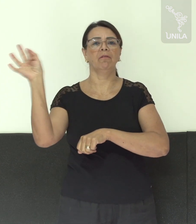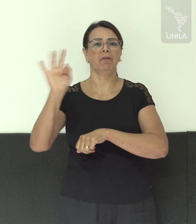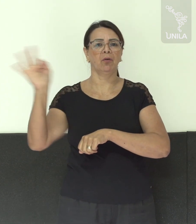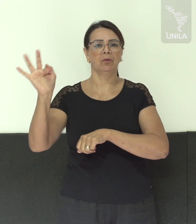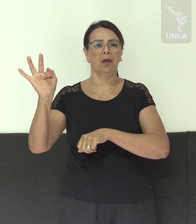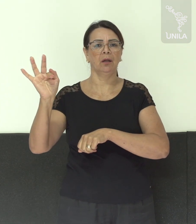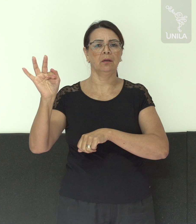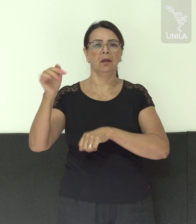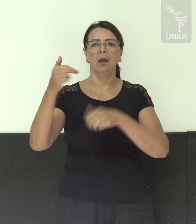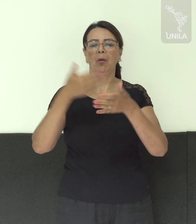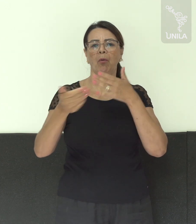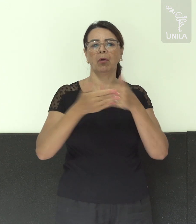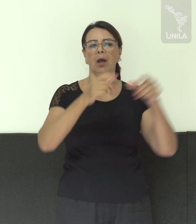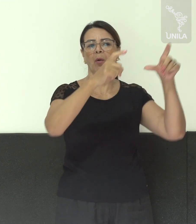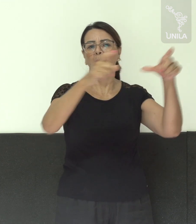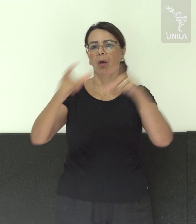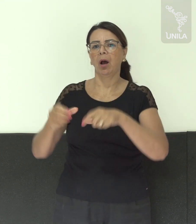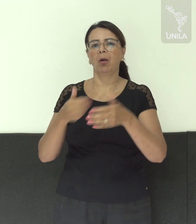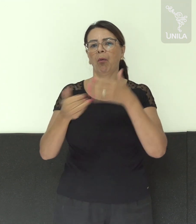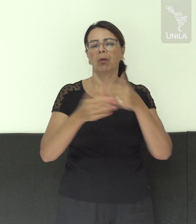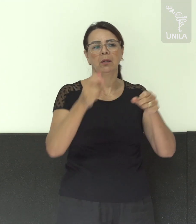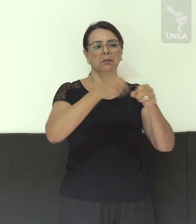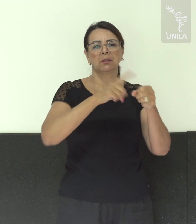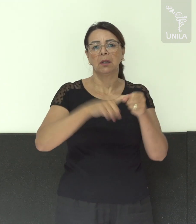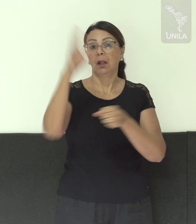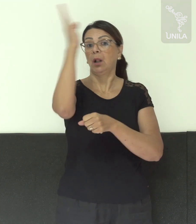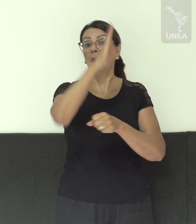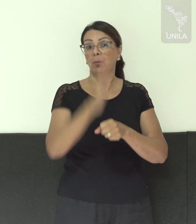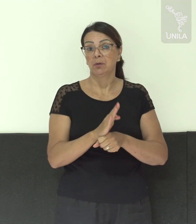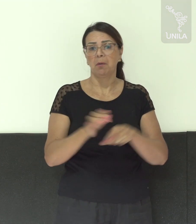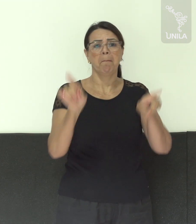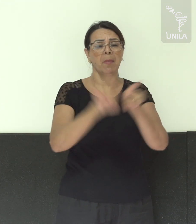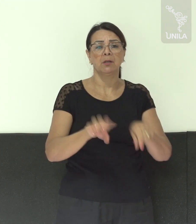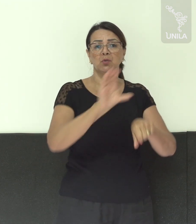território nacional, no mesmo curso ou em cursos diferentes.